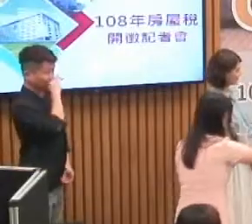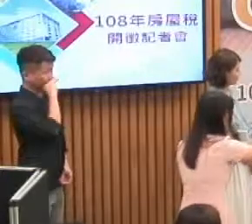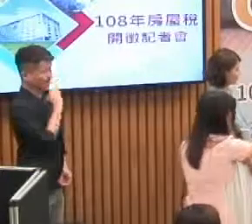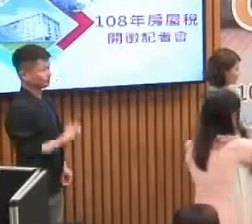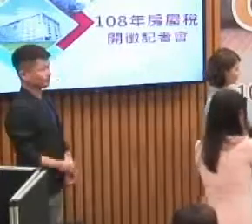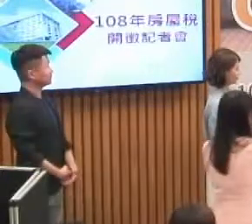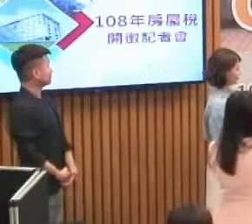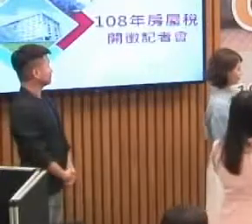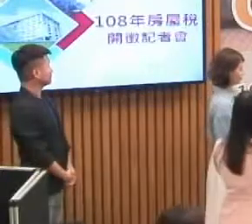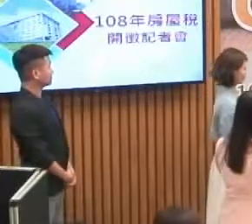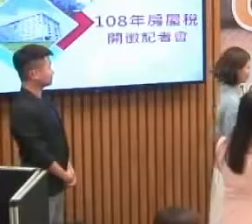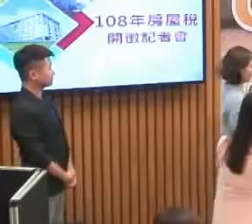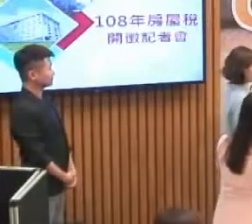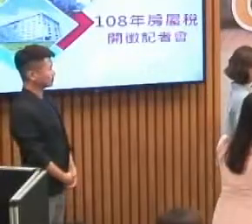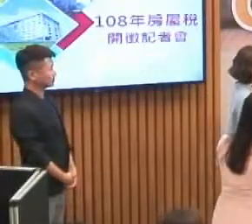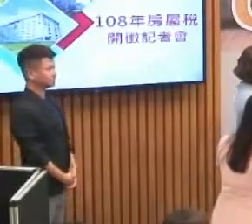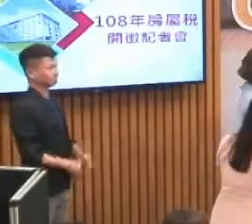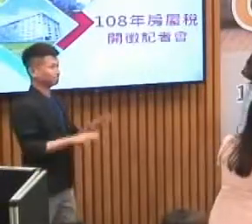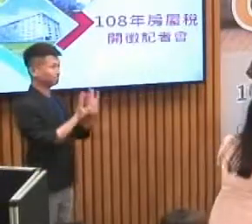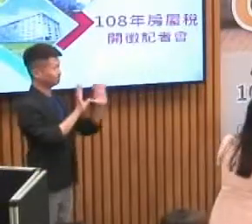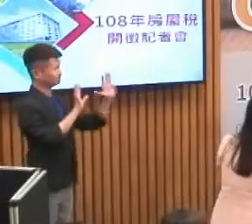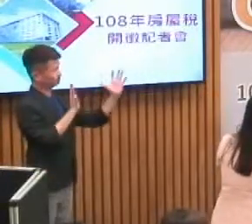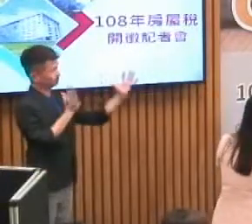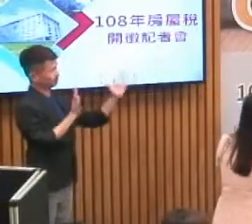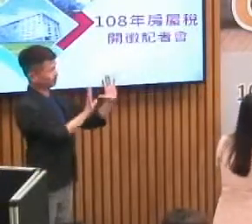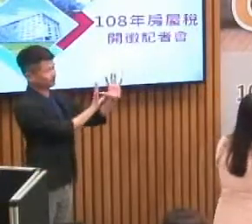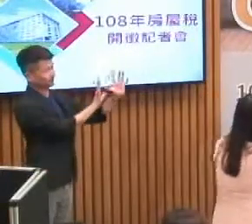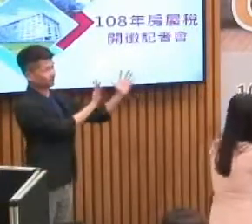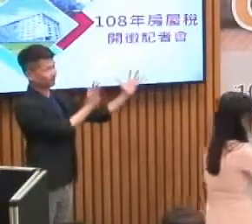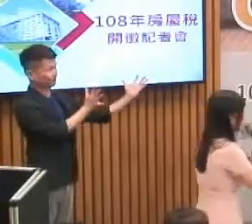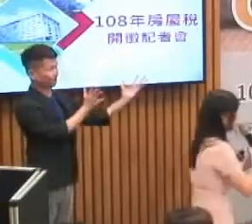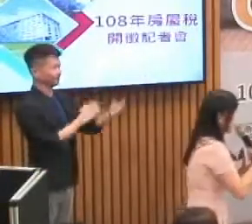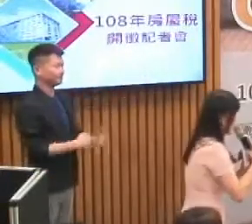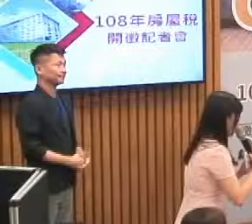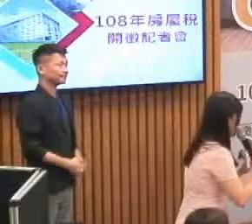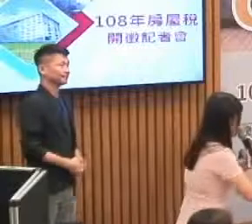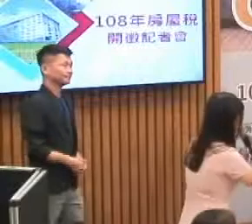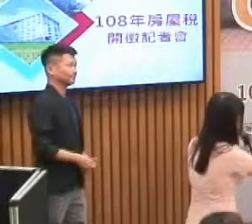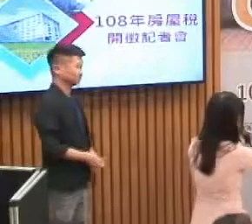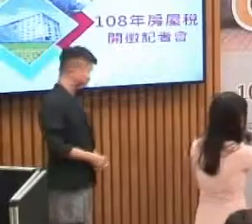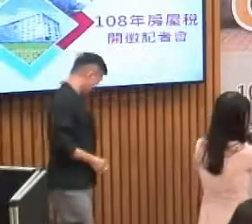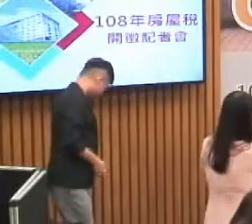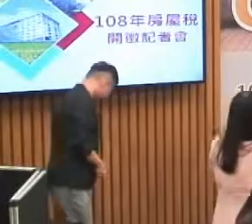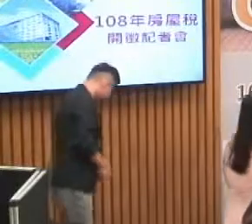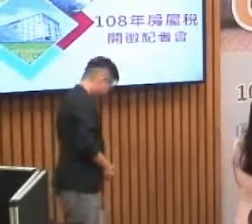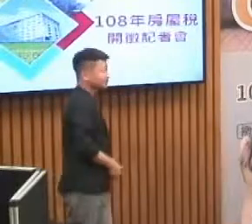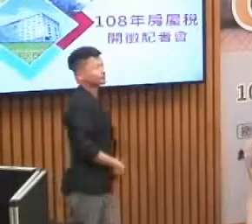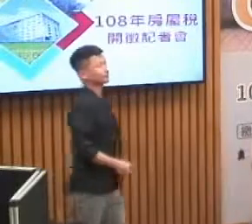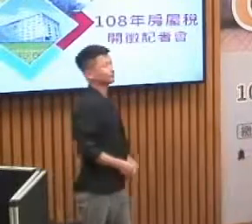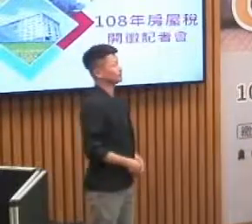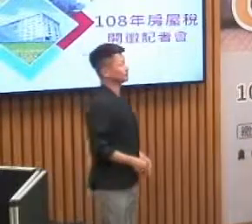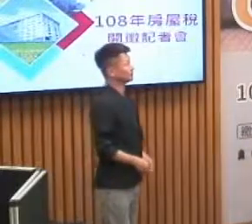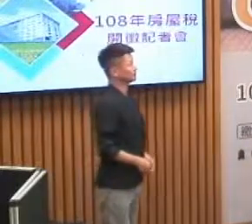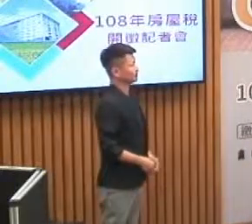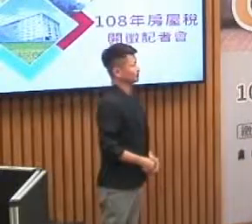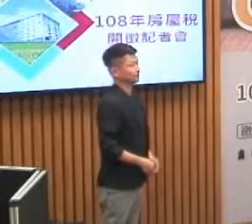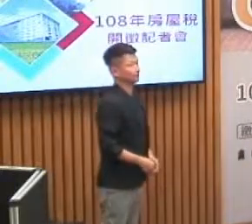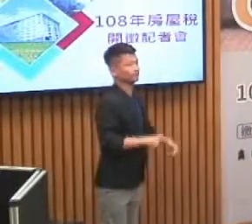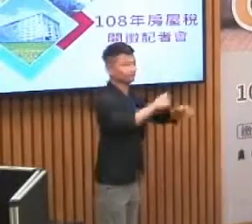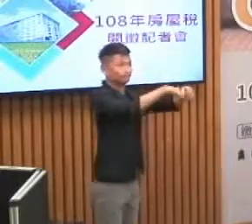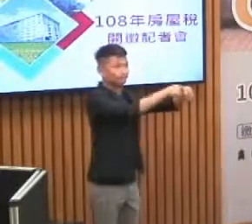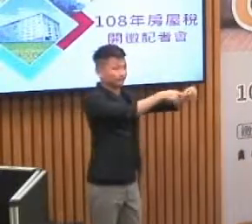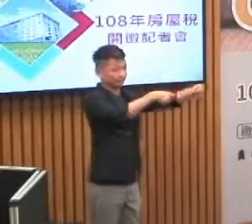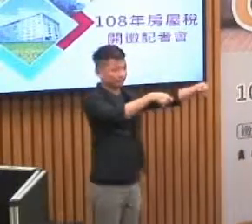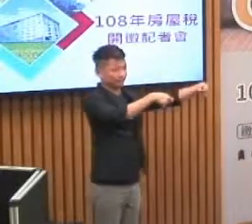圆弧形，对对对，我们稍微这样，对对对，没有错。好，那各位长官，我们前面呢有一个丝带，请我们各